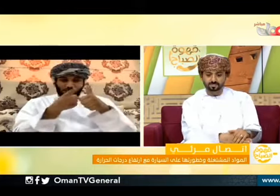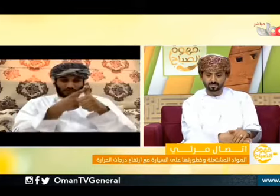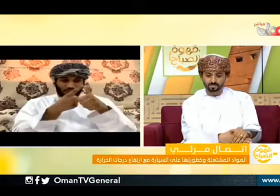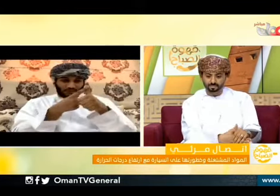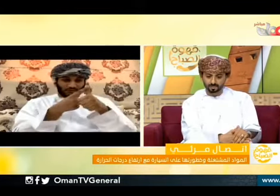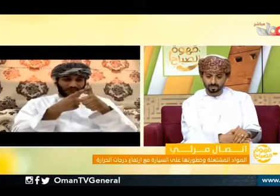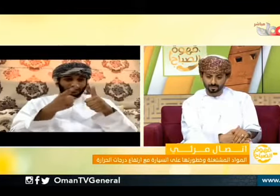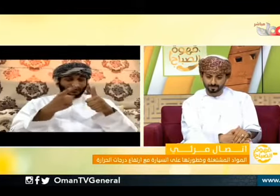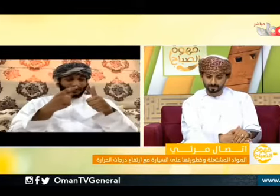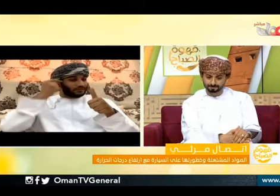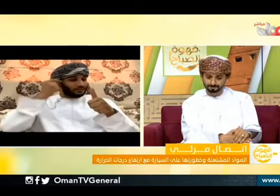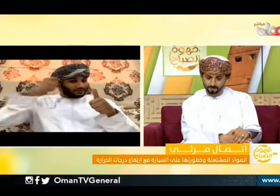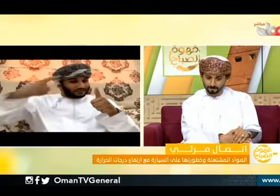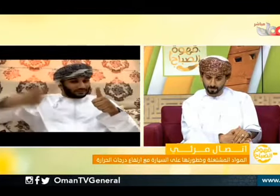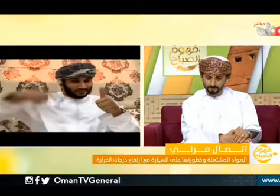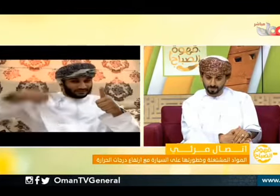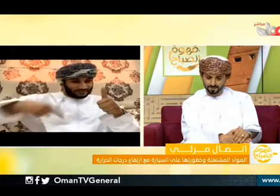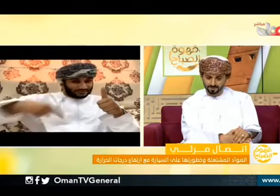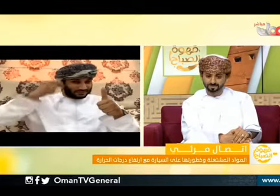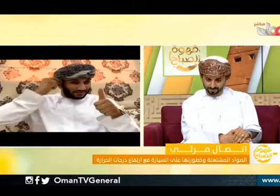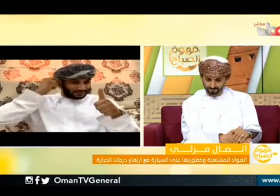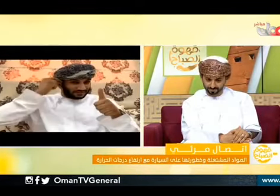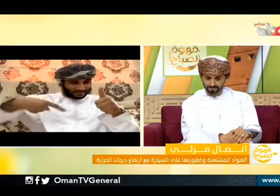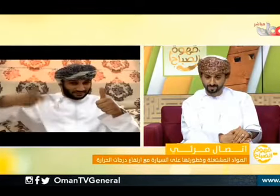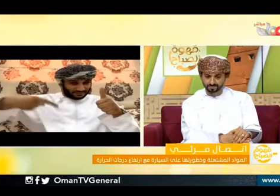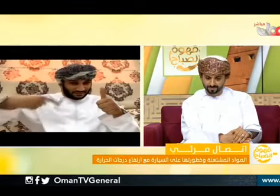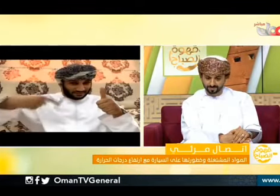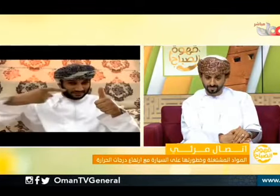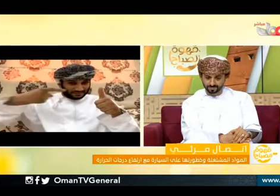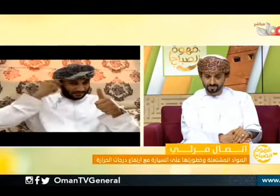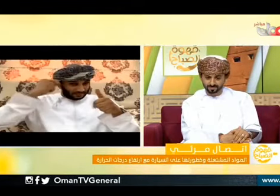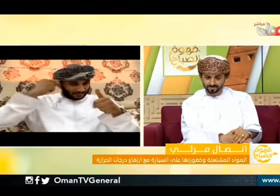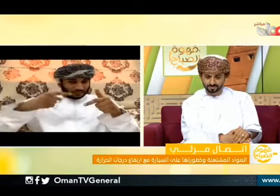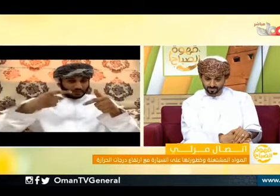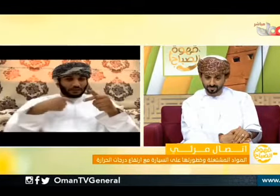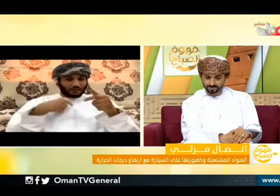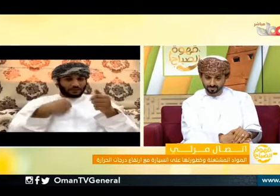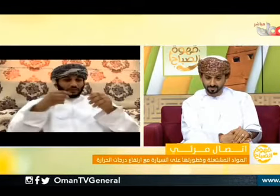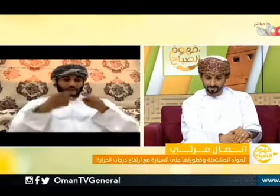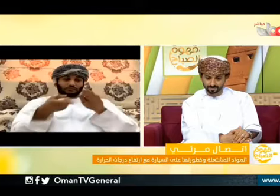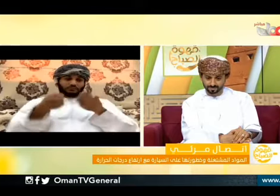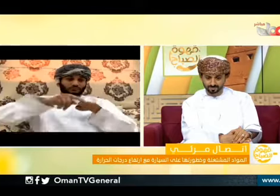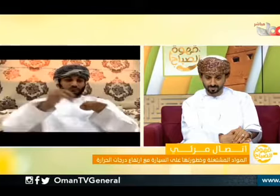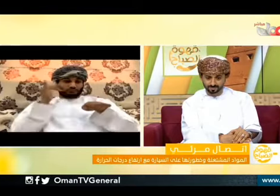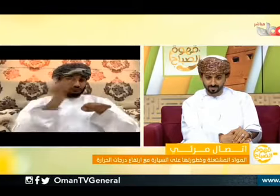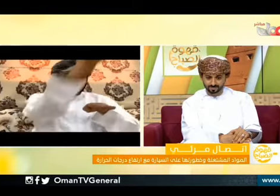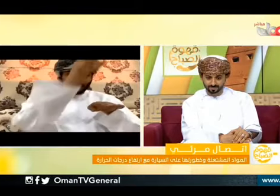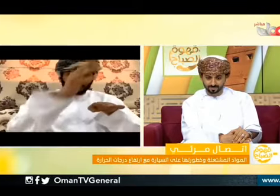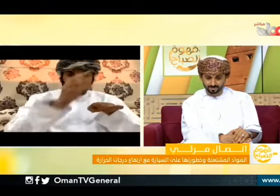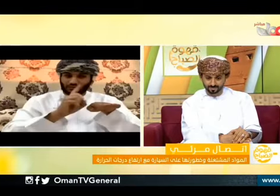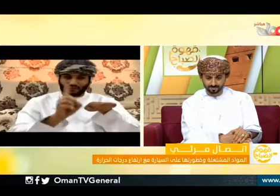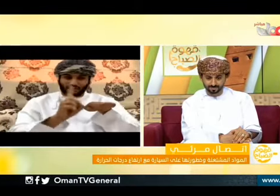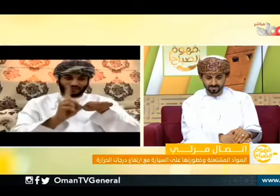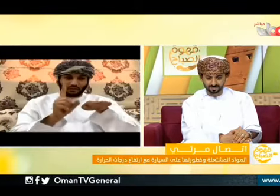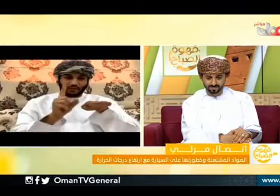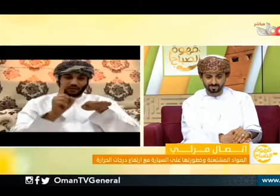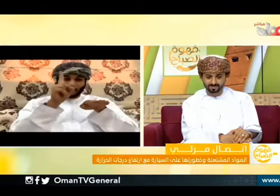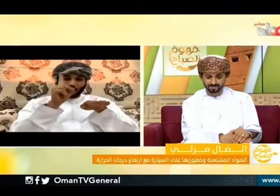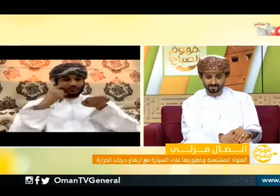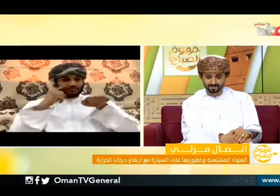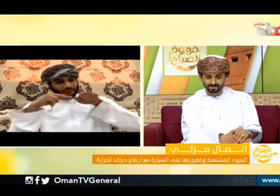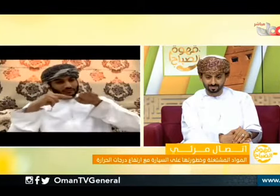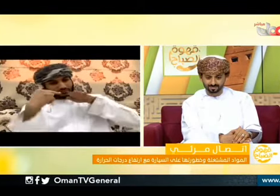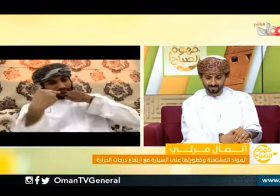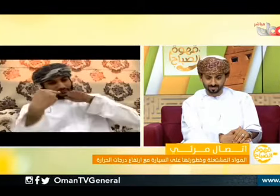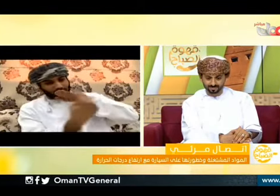أي مشوار. فأول نقطة لابد أن نفحص الإطارات، نشوف الإطارات